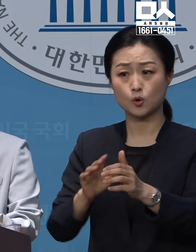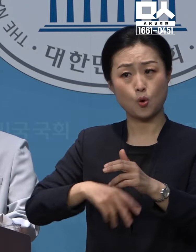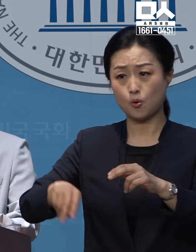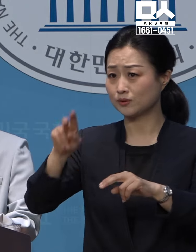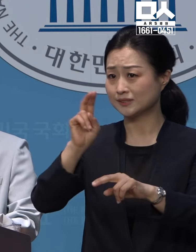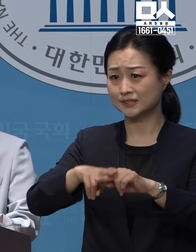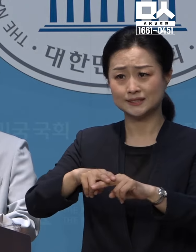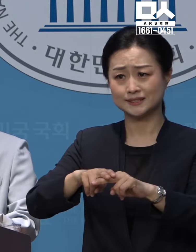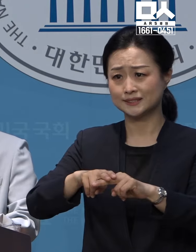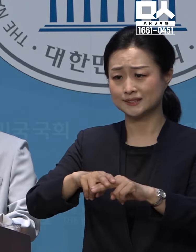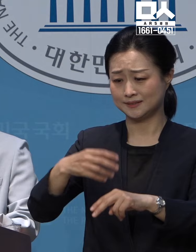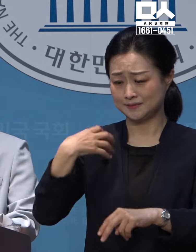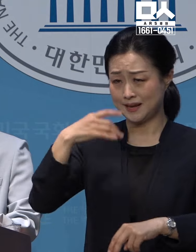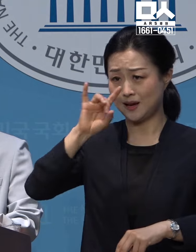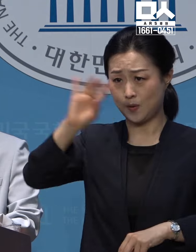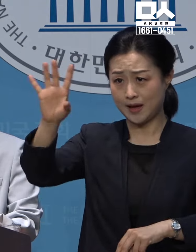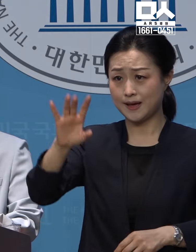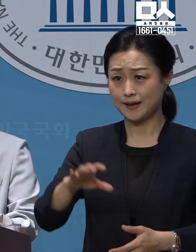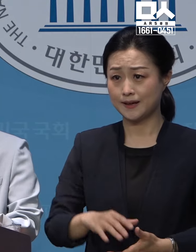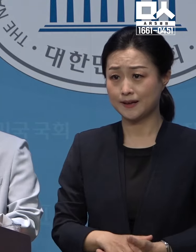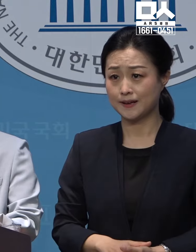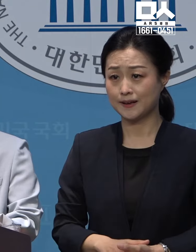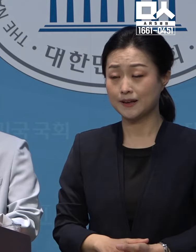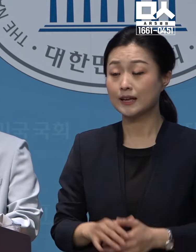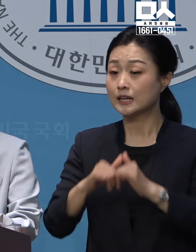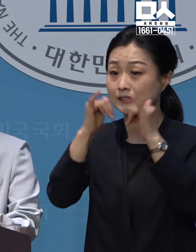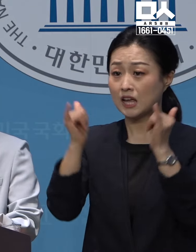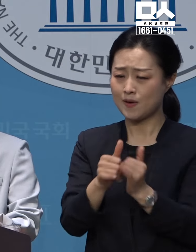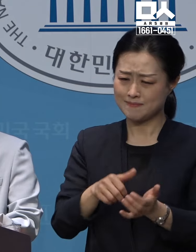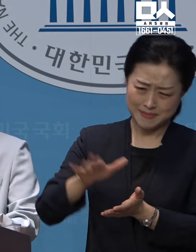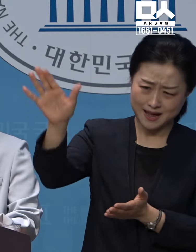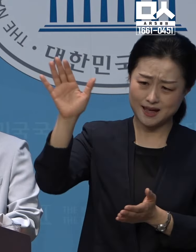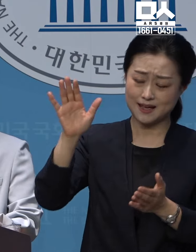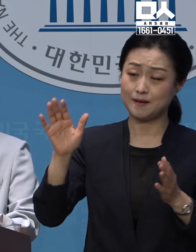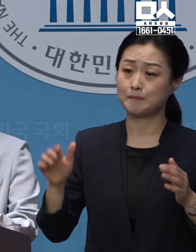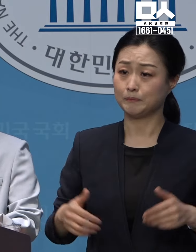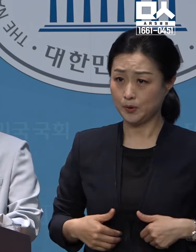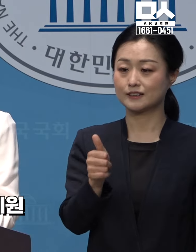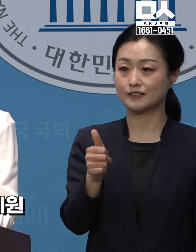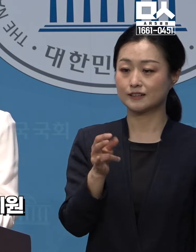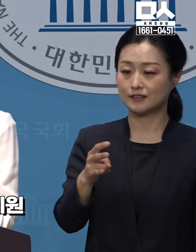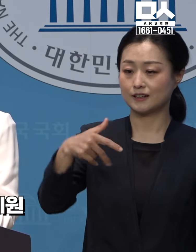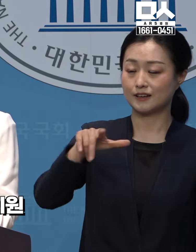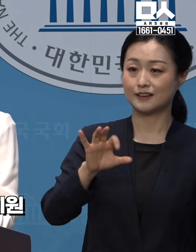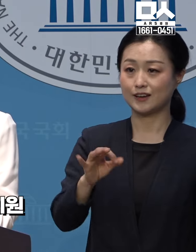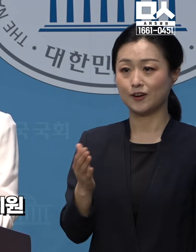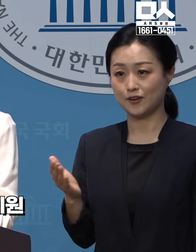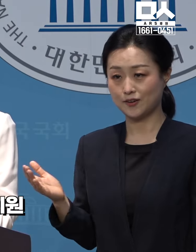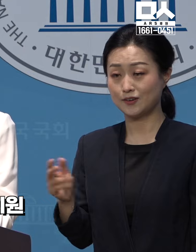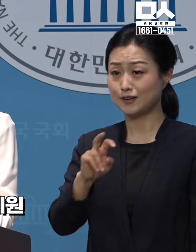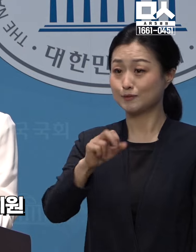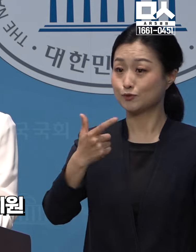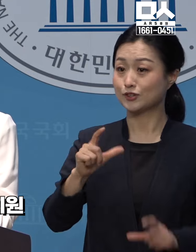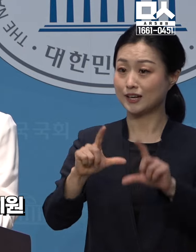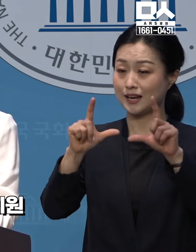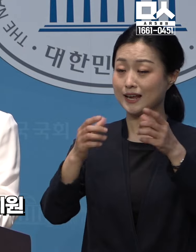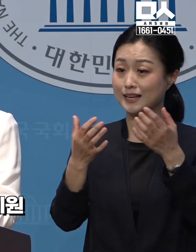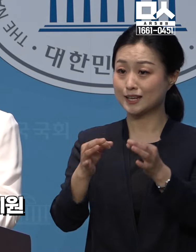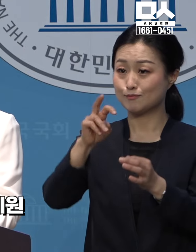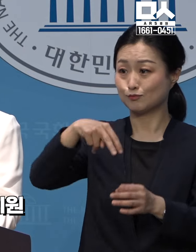공직을 맡아서도 안 될 사람이고이 사회에서 퇴출되어야 할 사람입니다 26일 김수